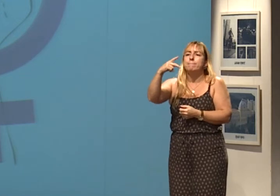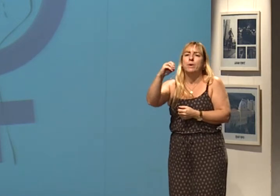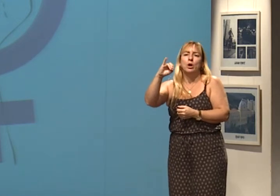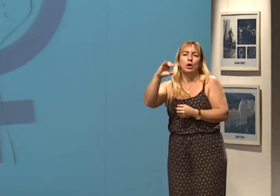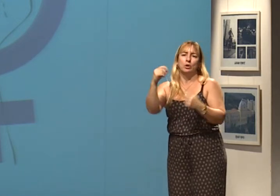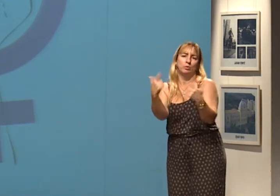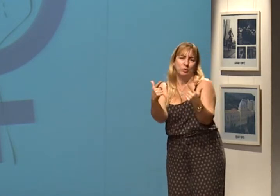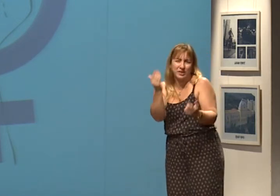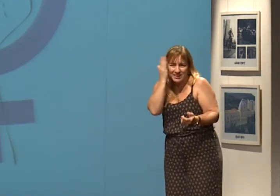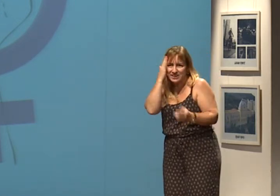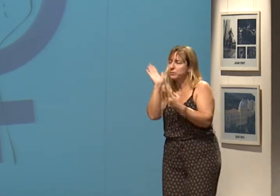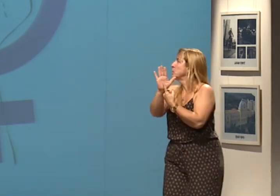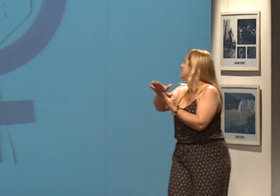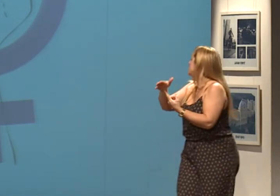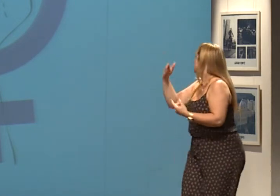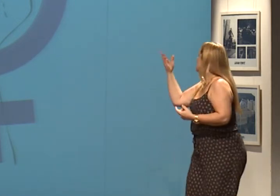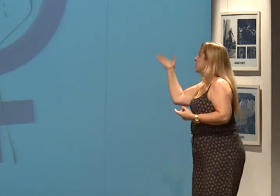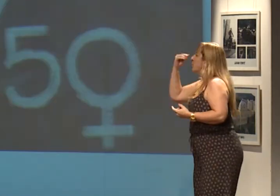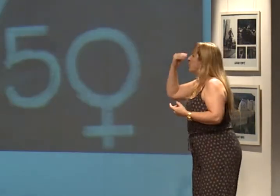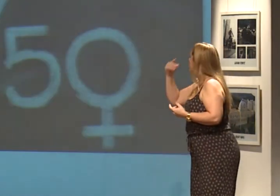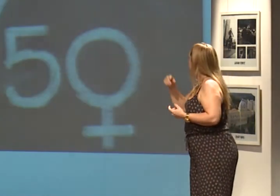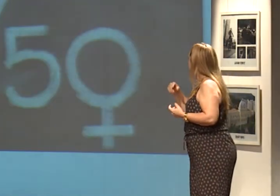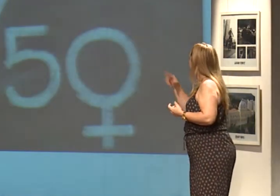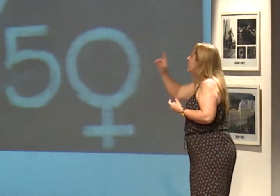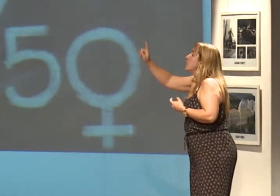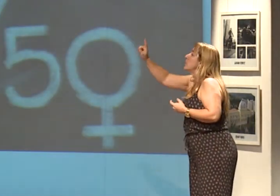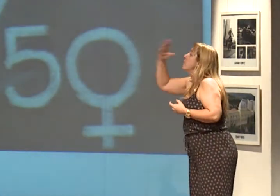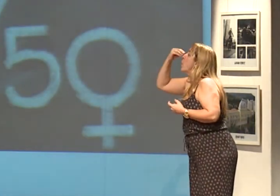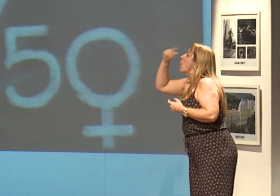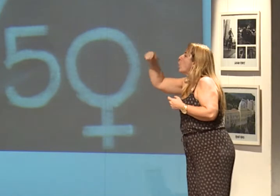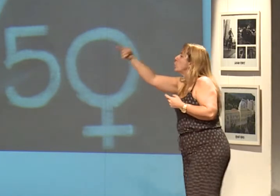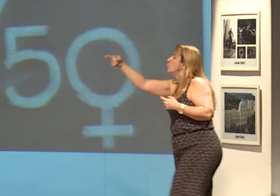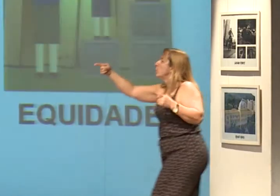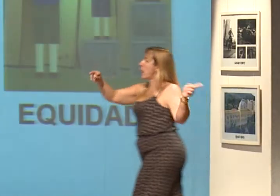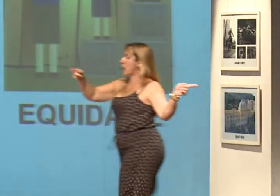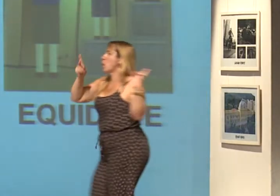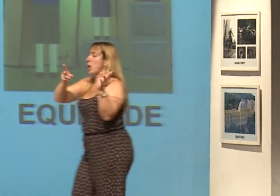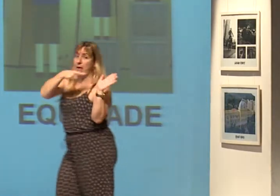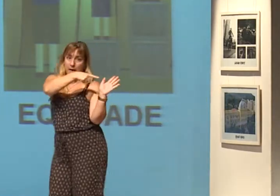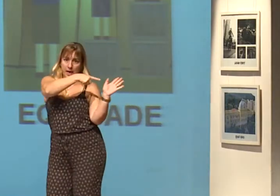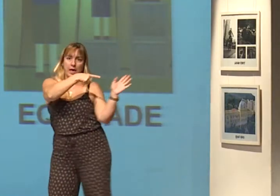esses abusos, e essas mulheres que não têm apoio. Seria outro